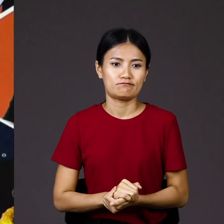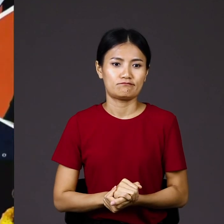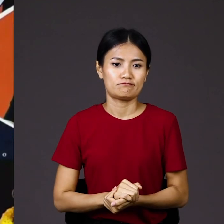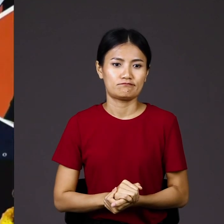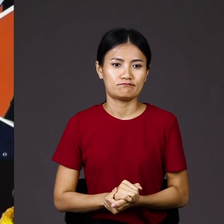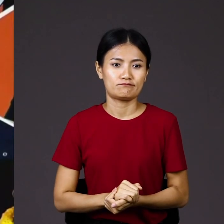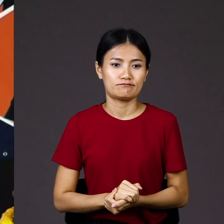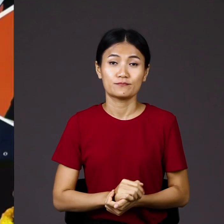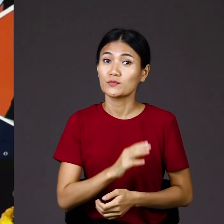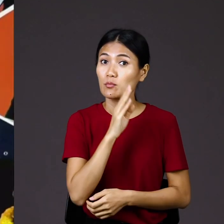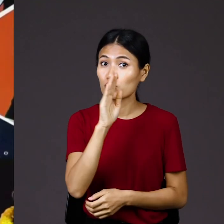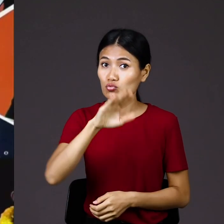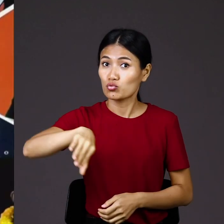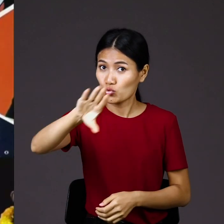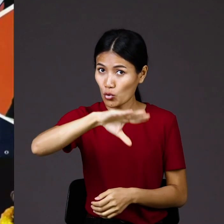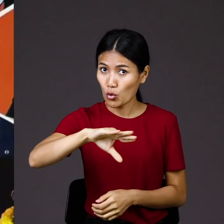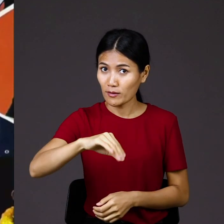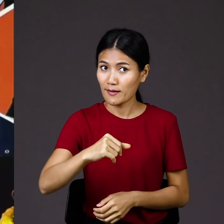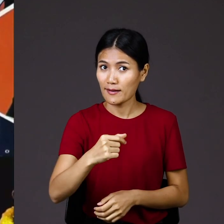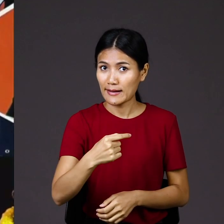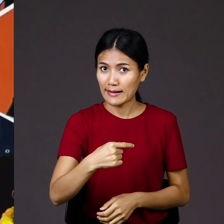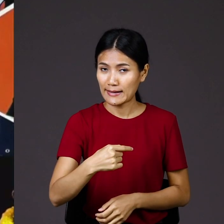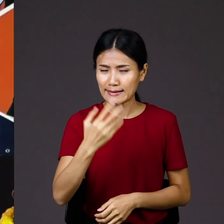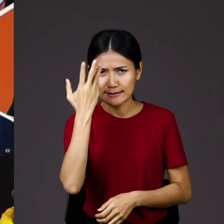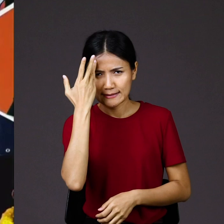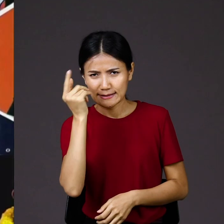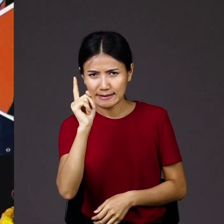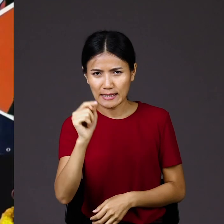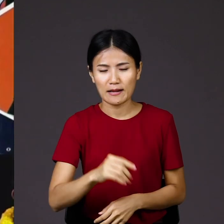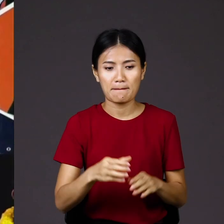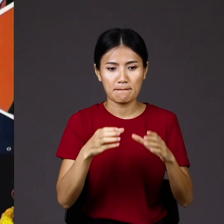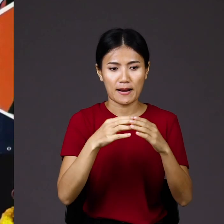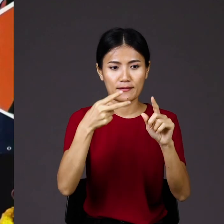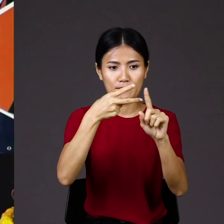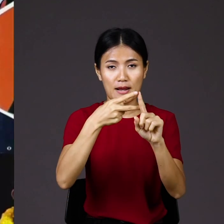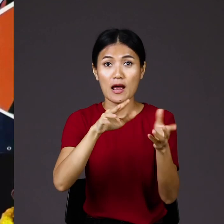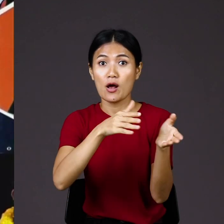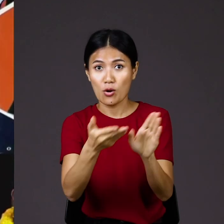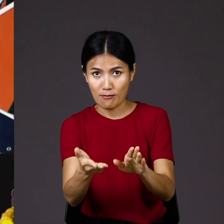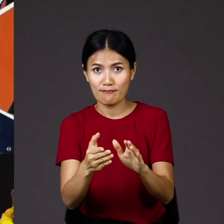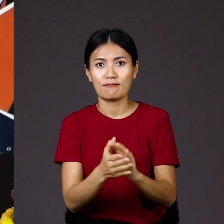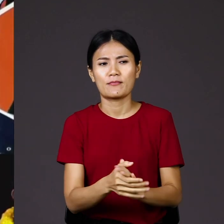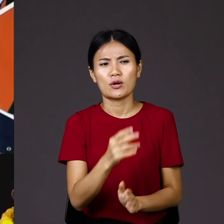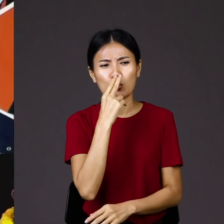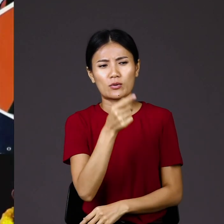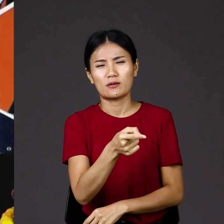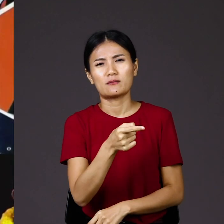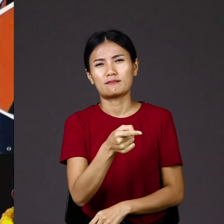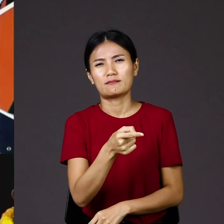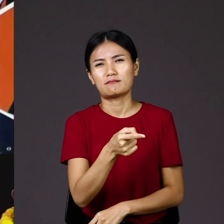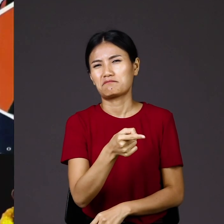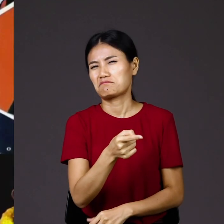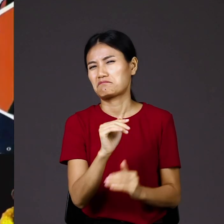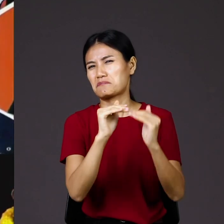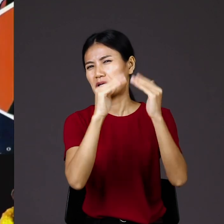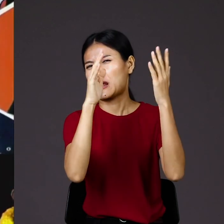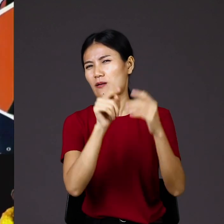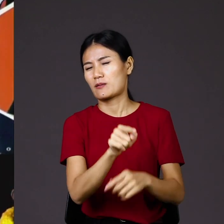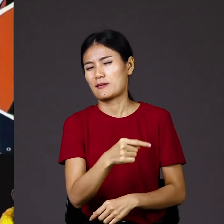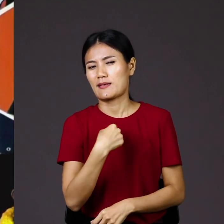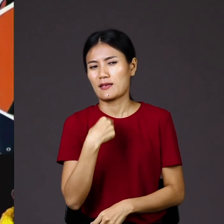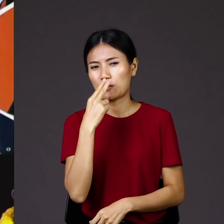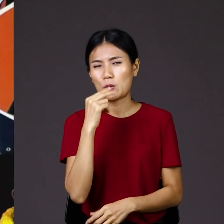แบบนี้ถ้าพี่น้องเห็นว่าการยุบพรรคอนาคตใหม่นั้นไม่เป็น